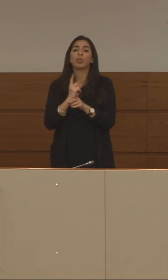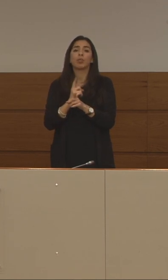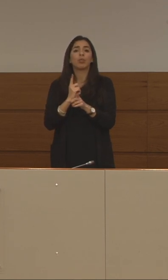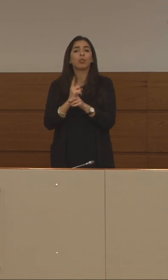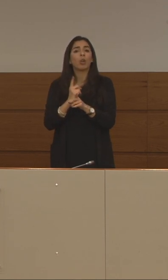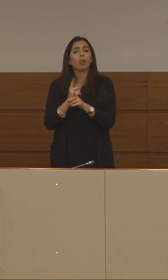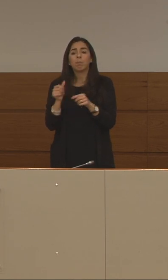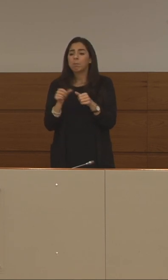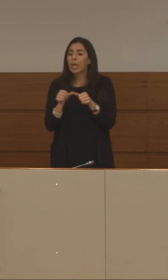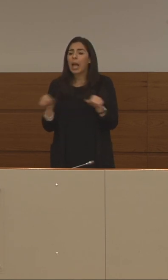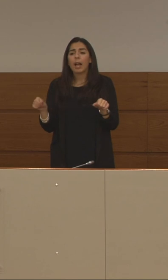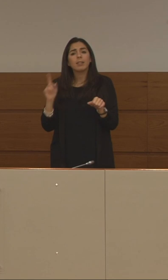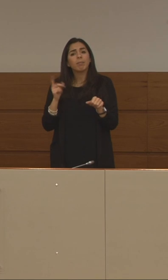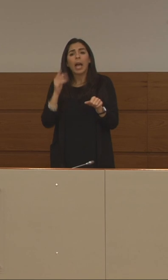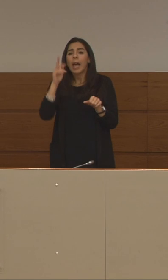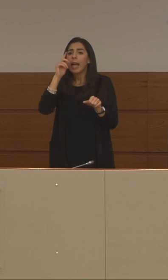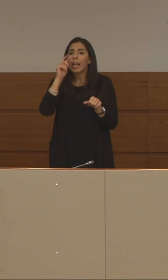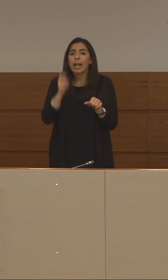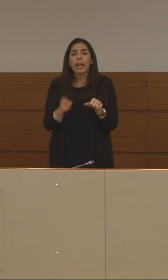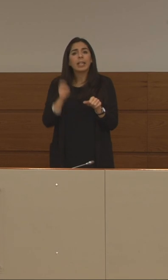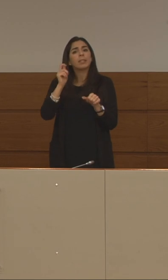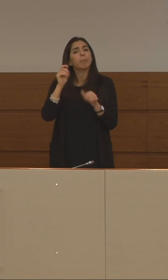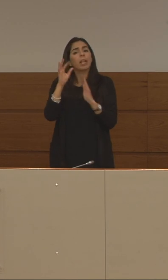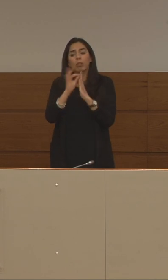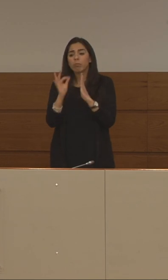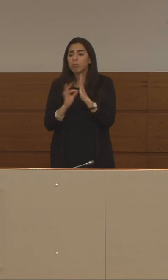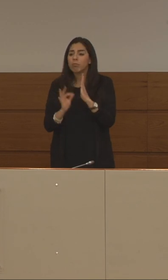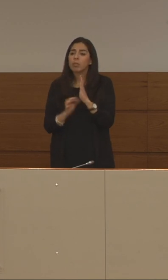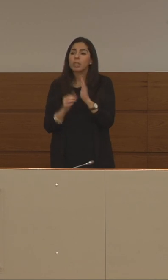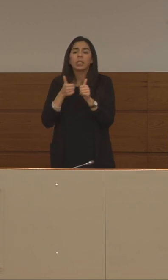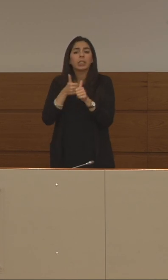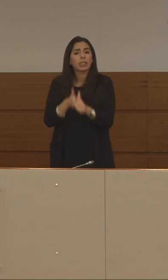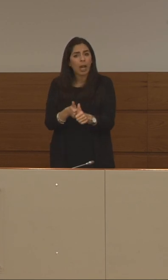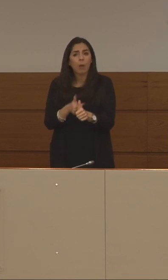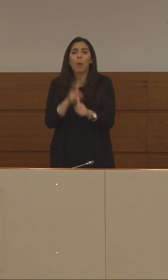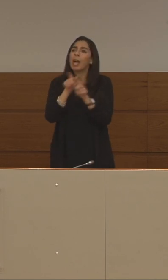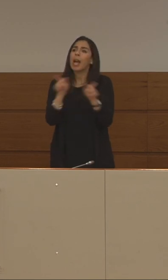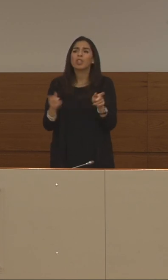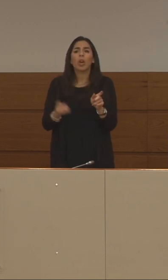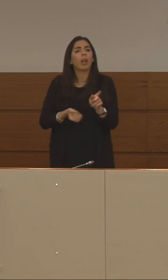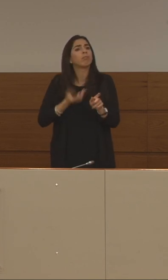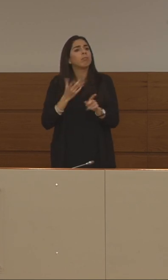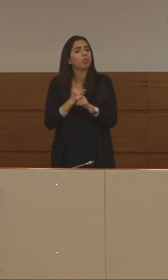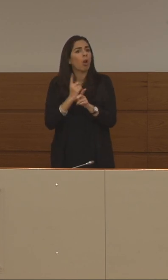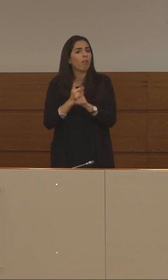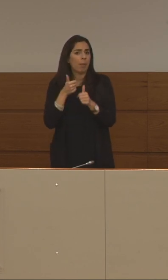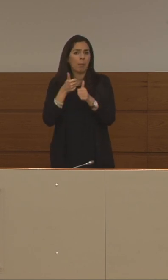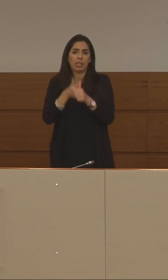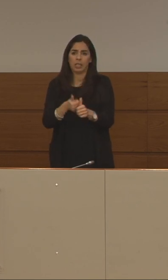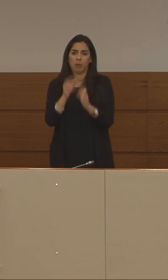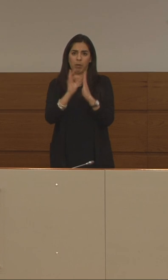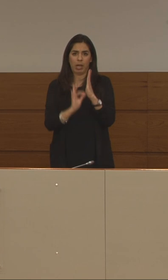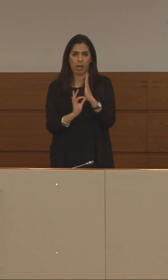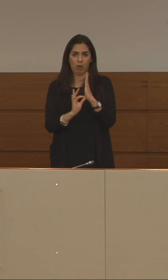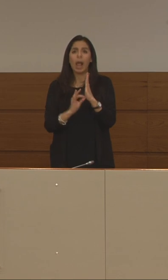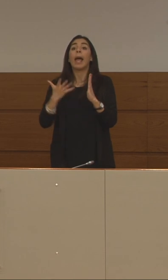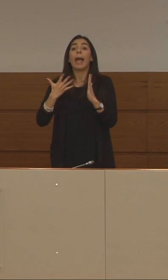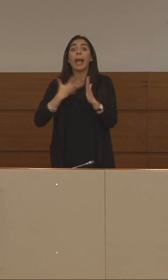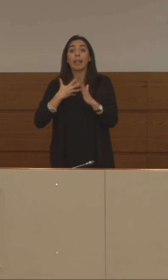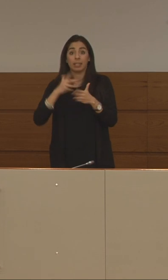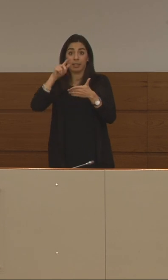cautele e delle prescrizioni di tipo volontario ci sono anche delle sanzioni e mi risulta che